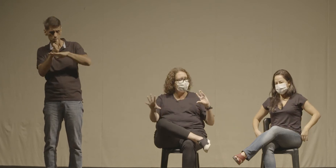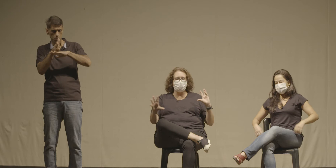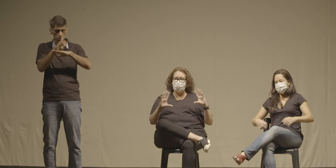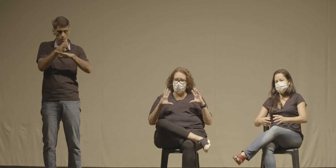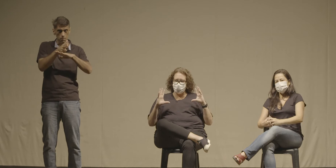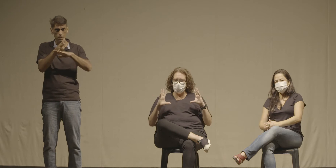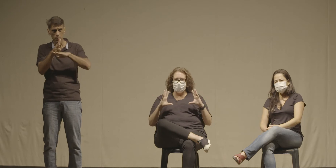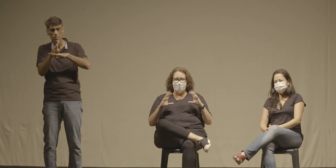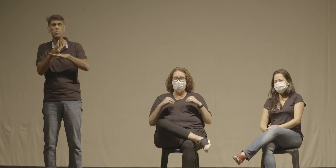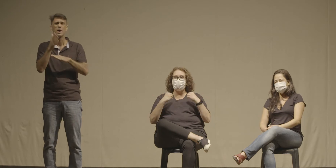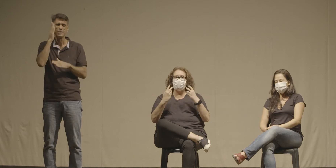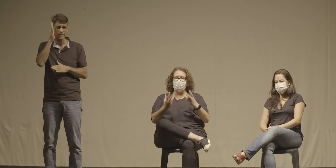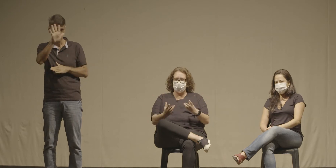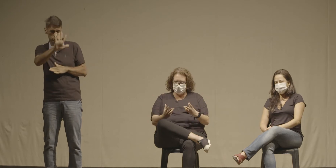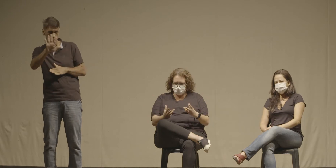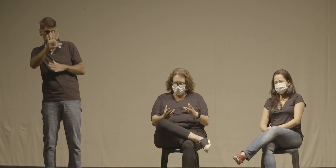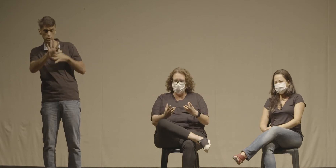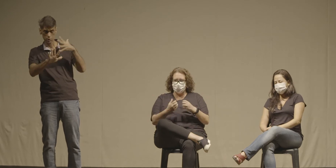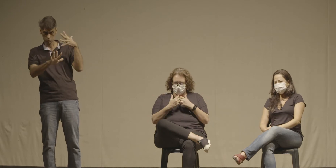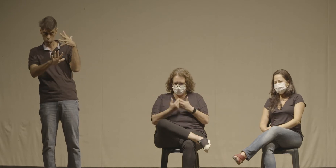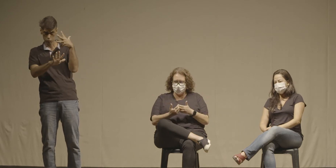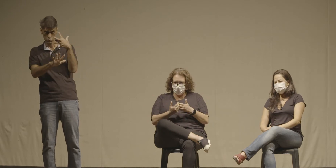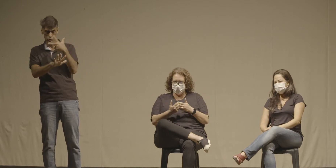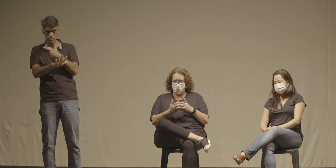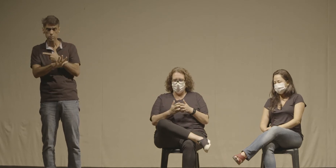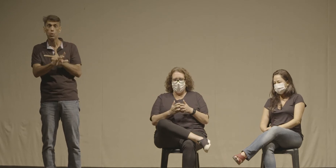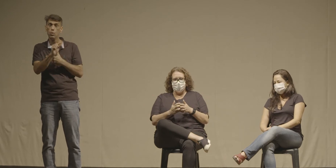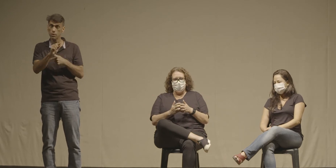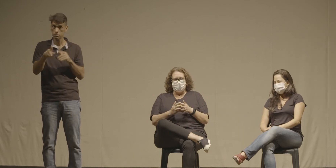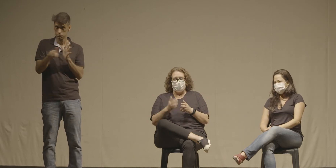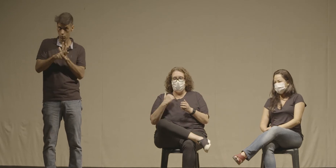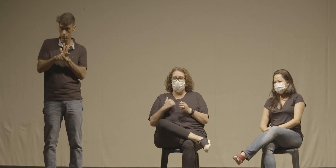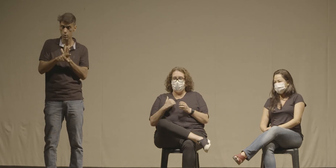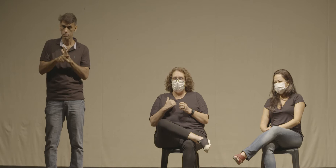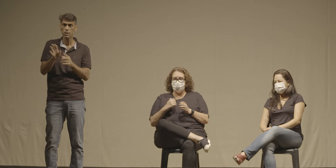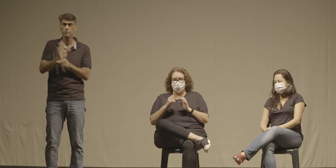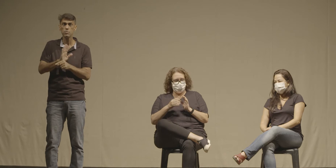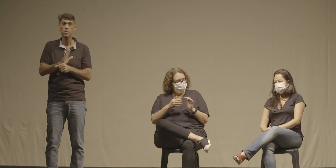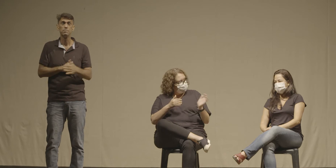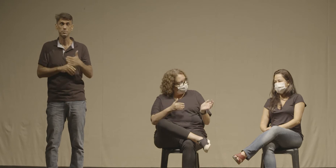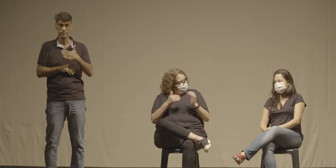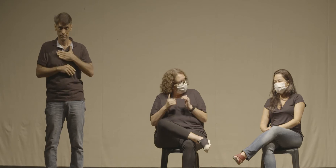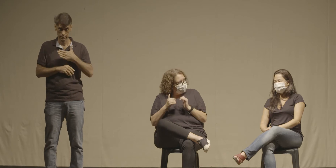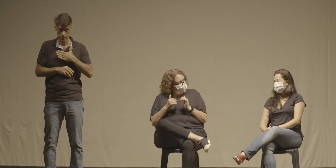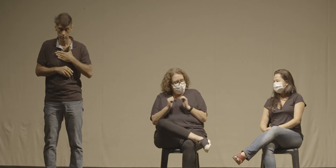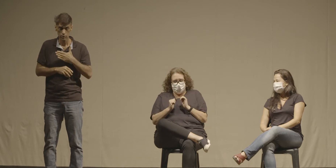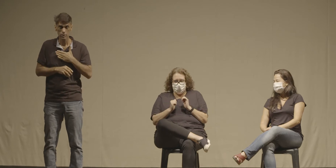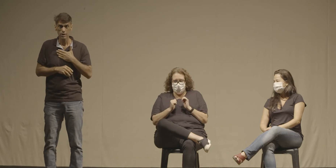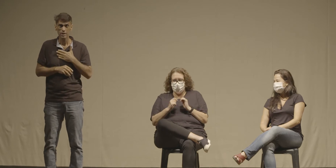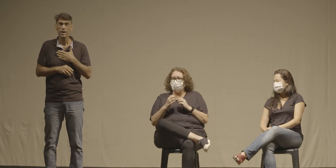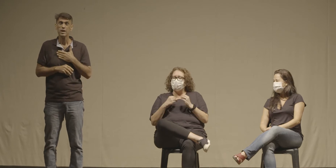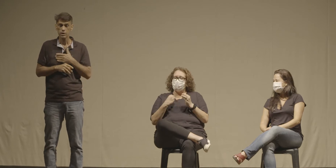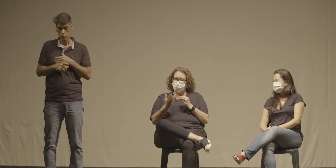observando toda a parte estética, digamos assim, do filme. E eu fiquei do ladinho